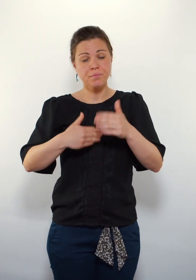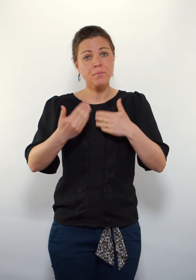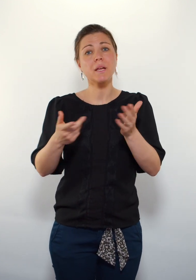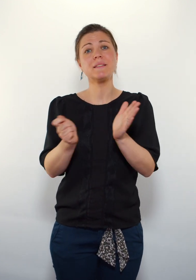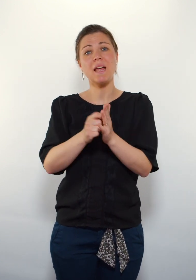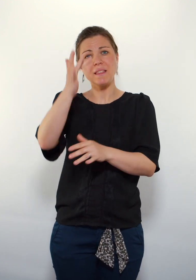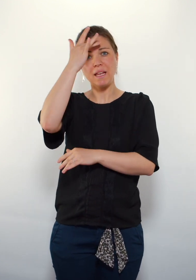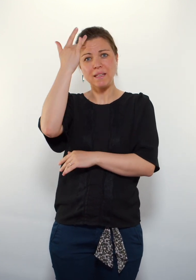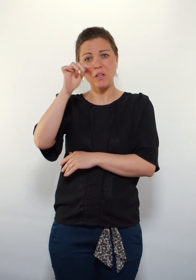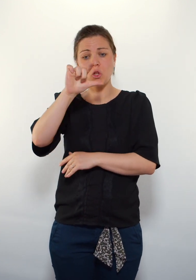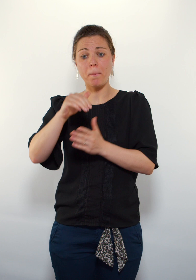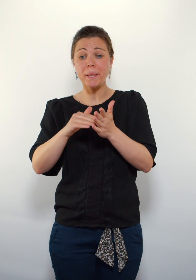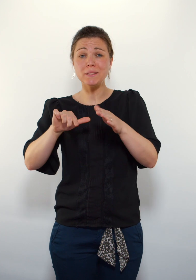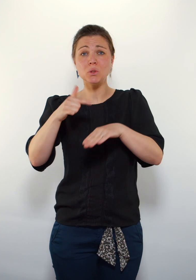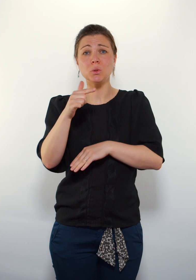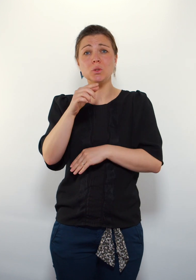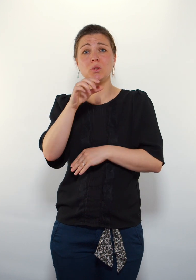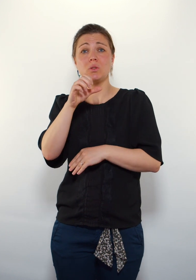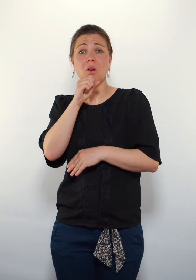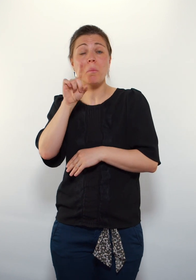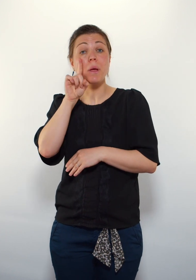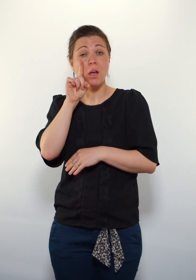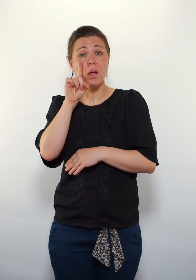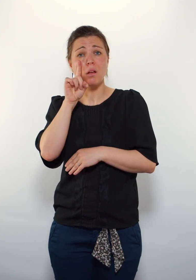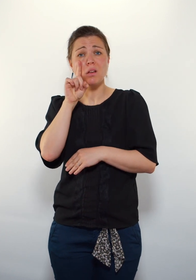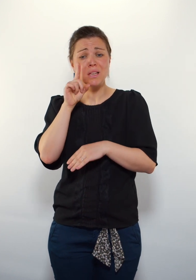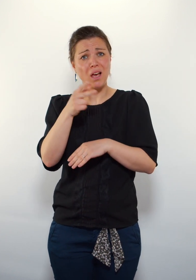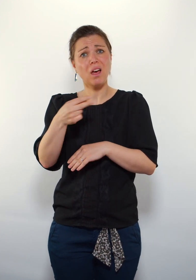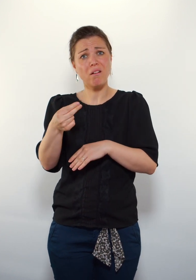Été 2012, ma grand-mère tombe gravement malade.